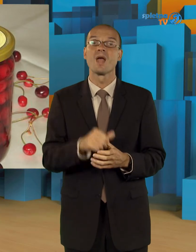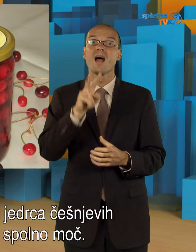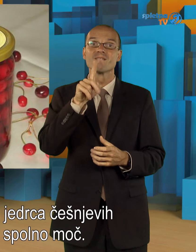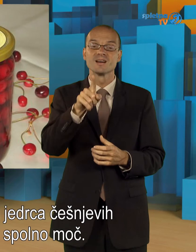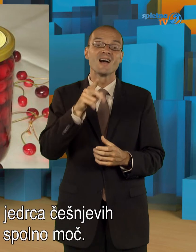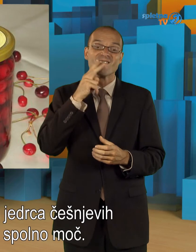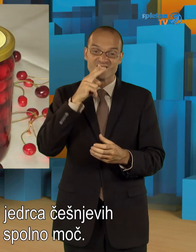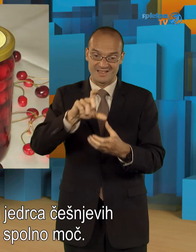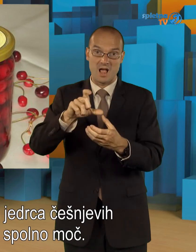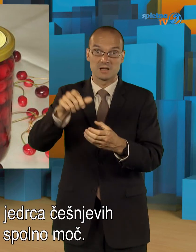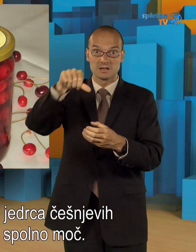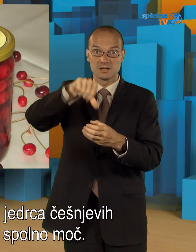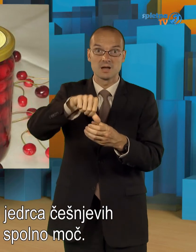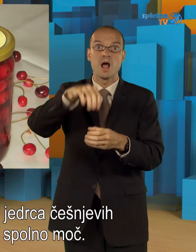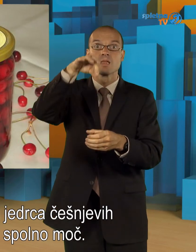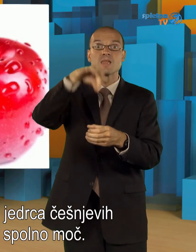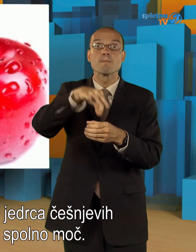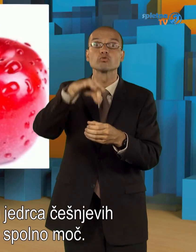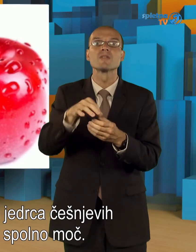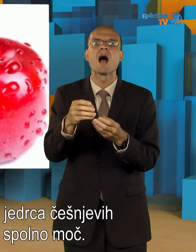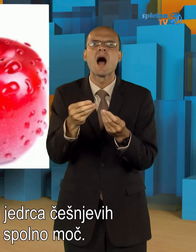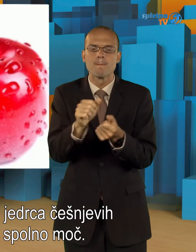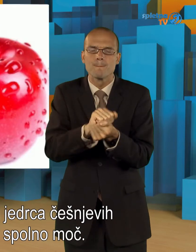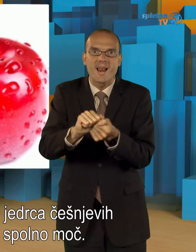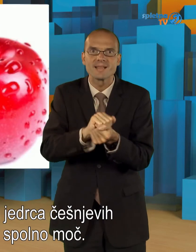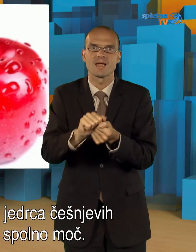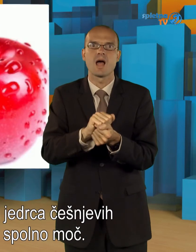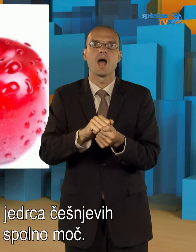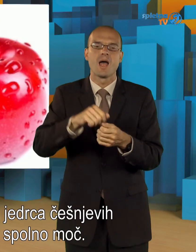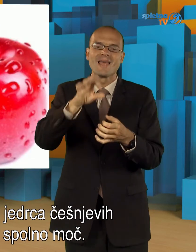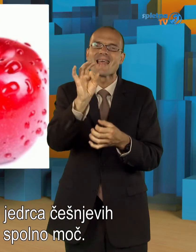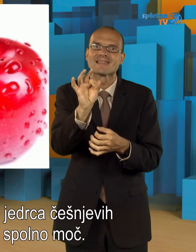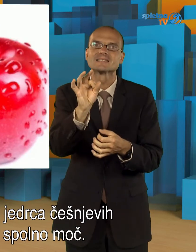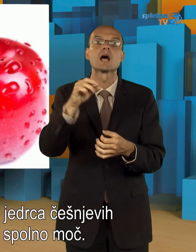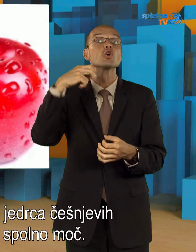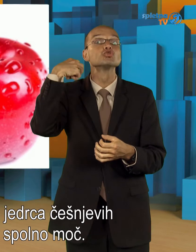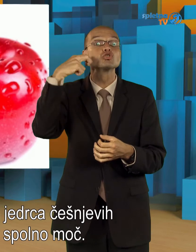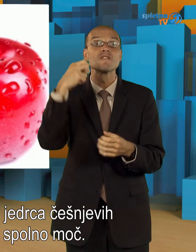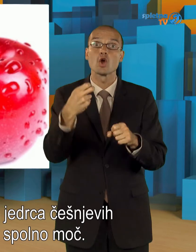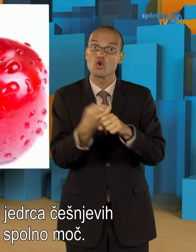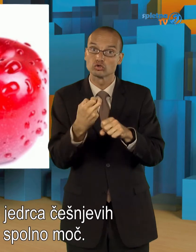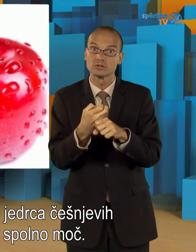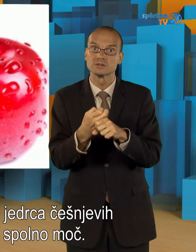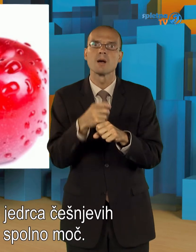V vinjak namočena mleta jedrca češnjevih koščic pa spodbujajo spolno moč.